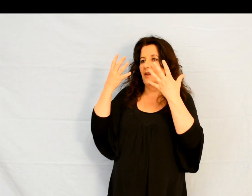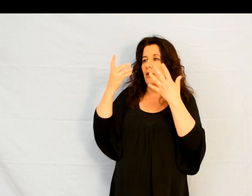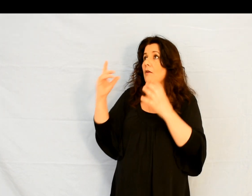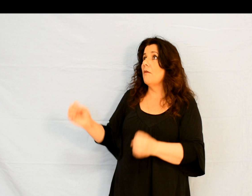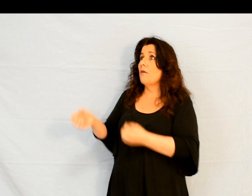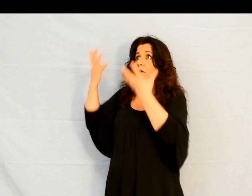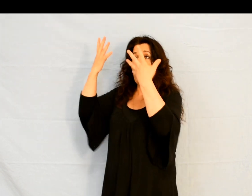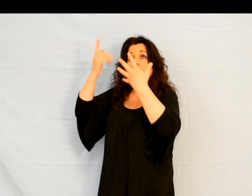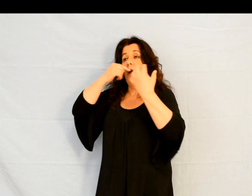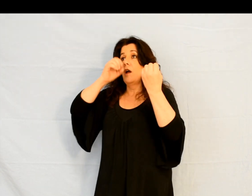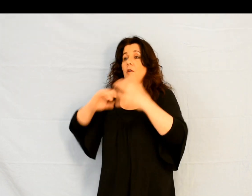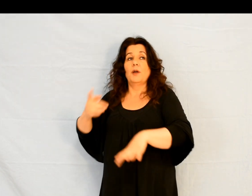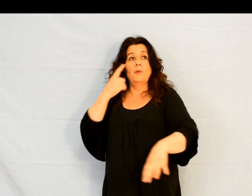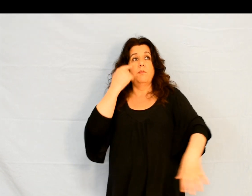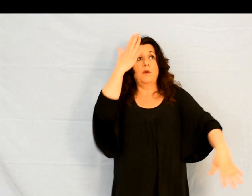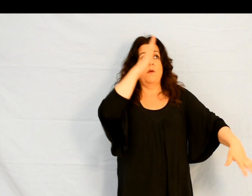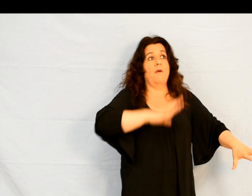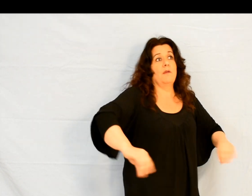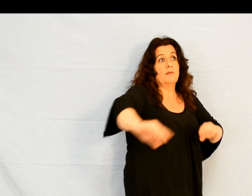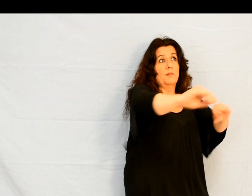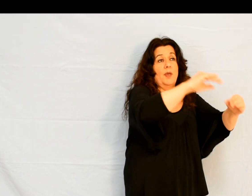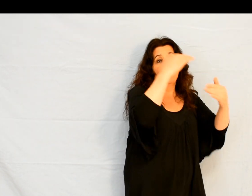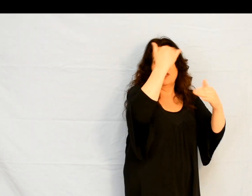à un peuple étranger.